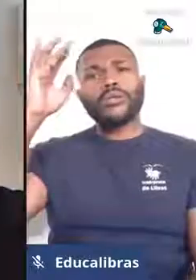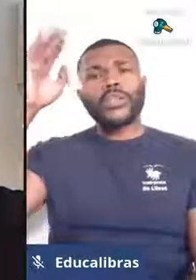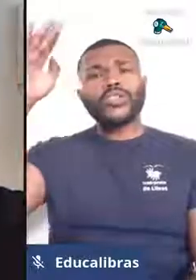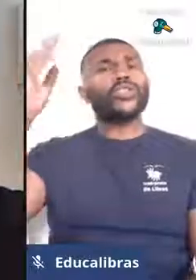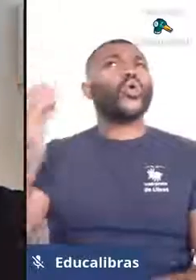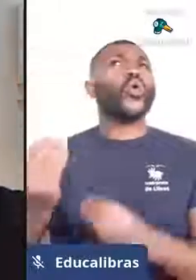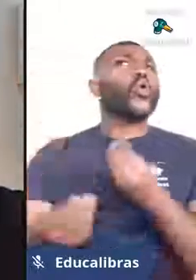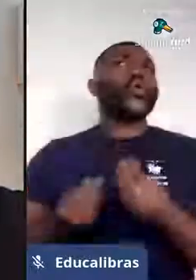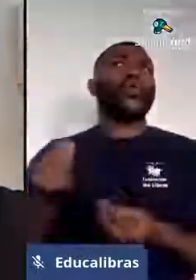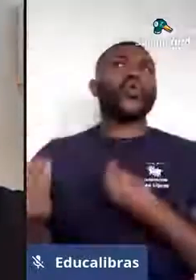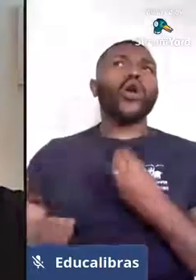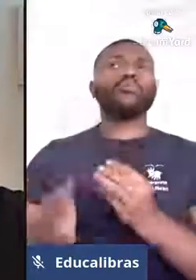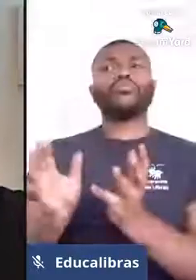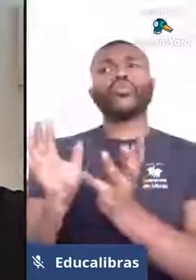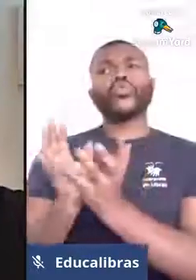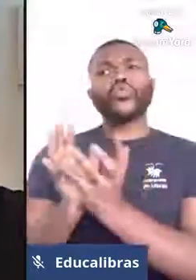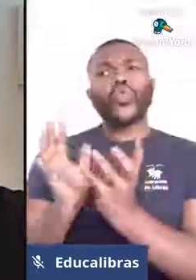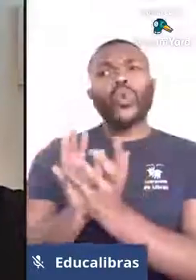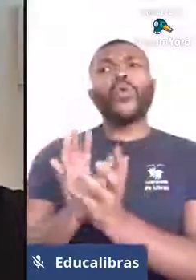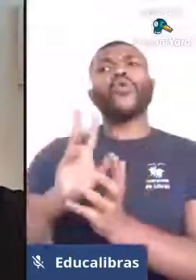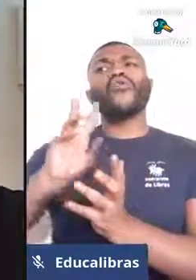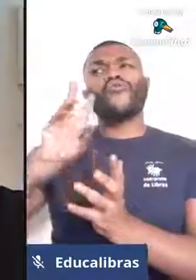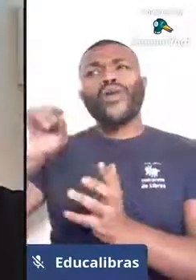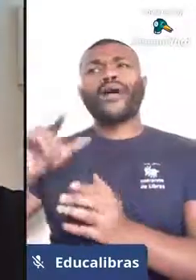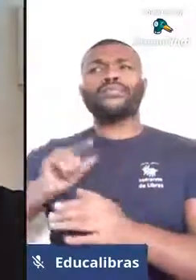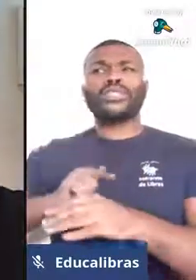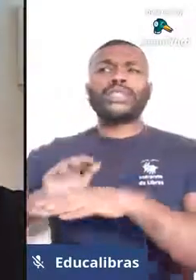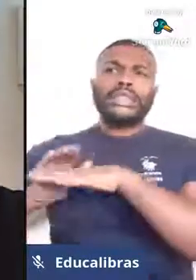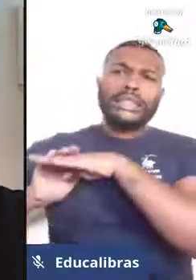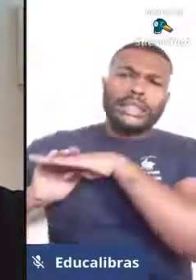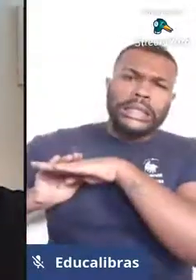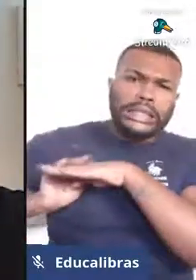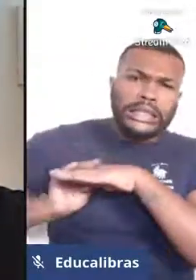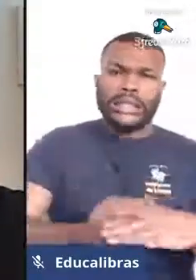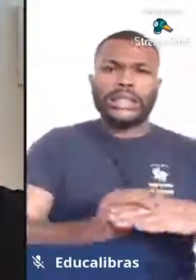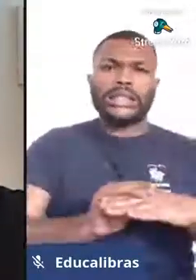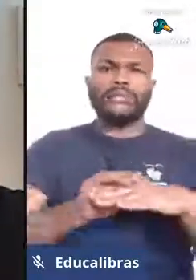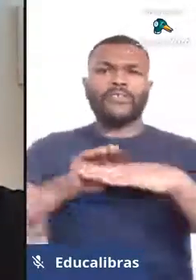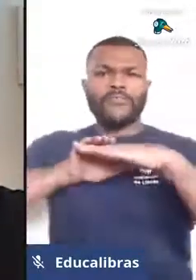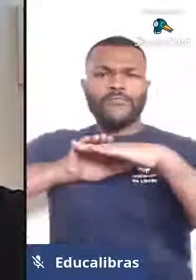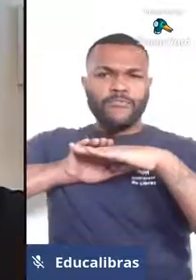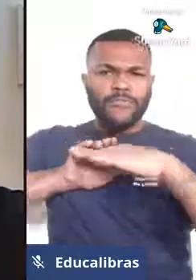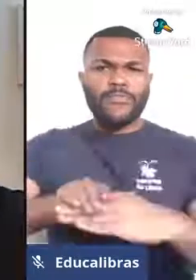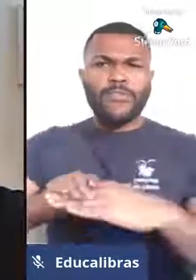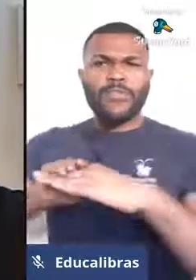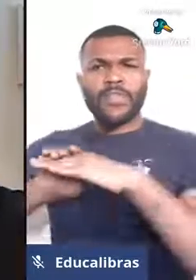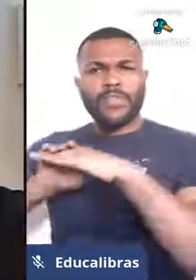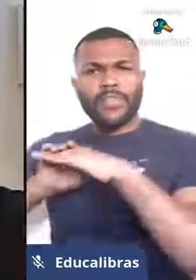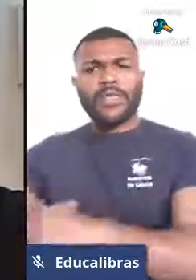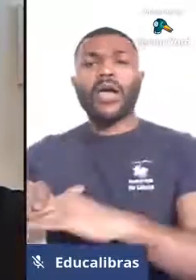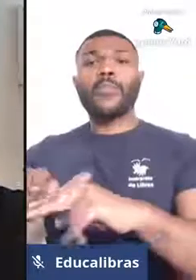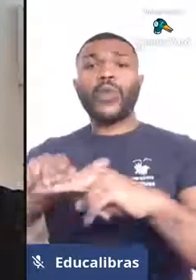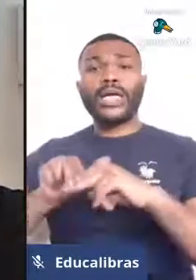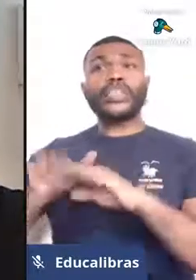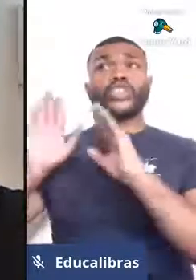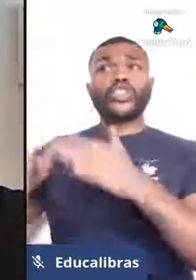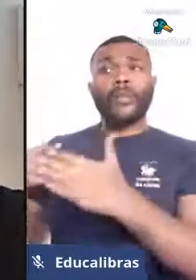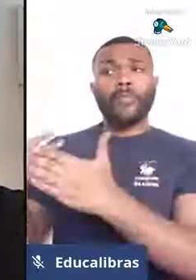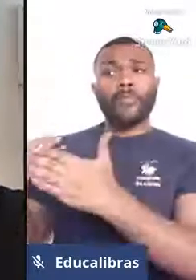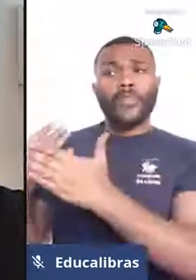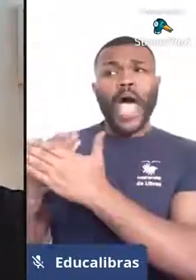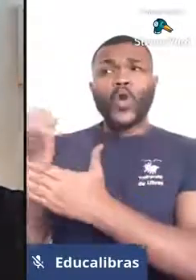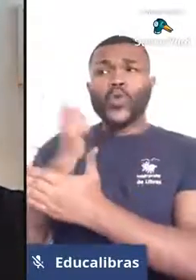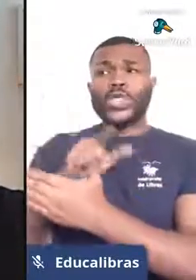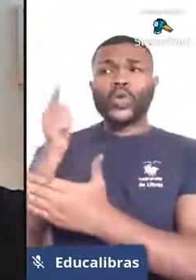frentes onde vai haver pressão sobre os avanços que já foram obtidos. Uma delas é,